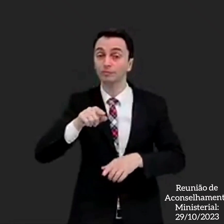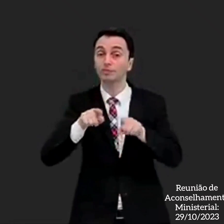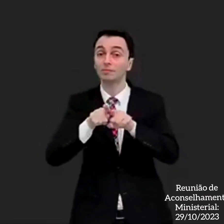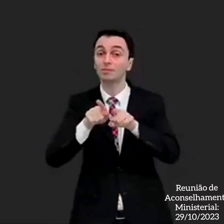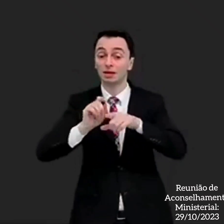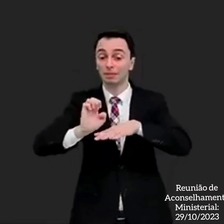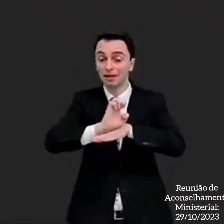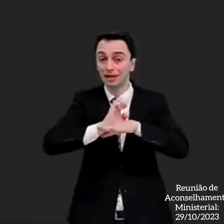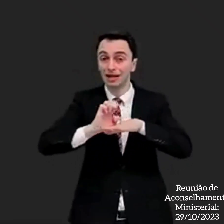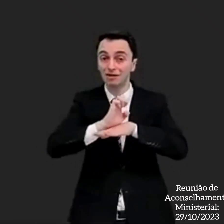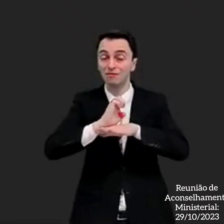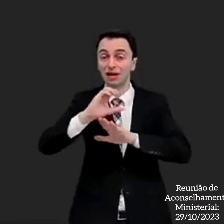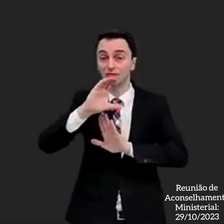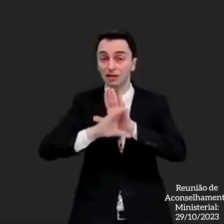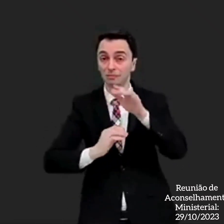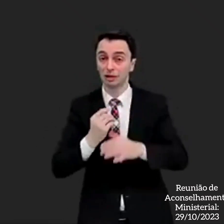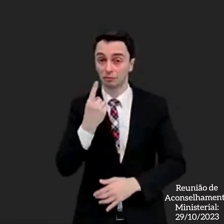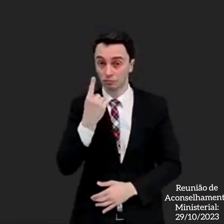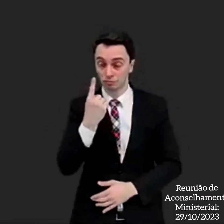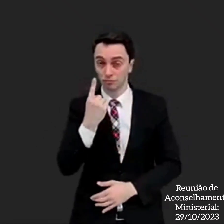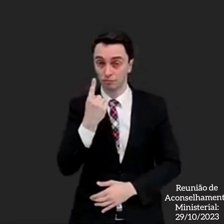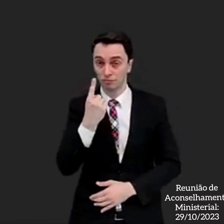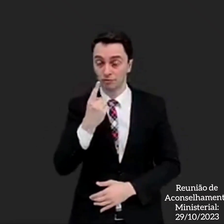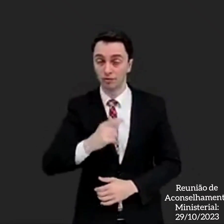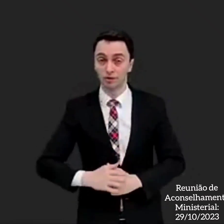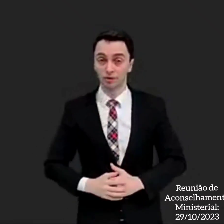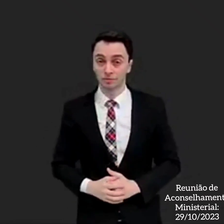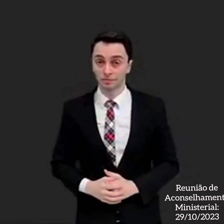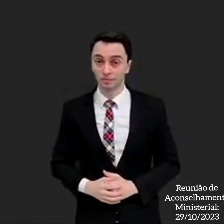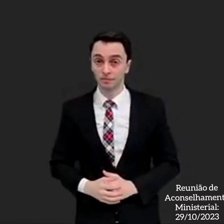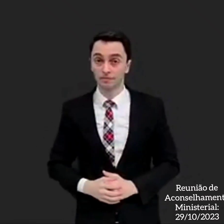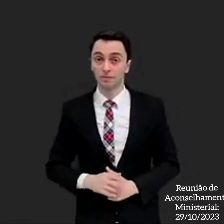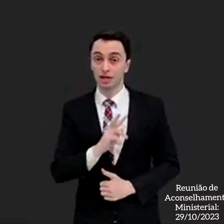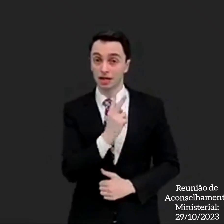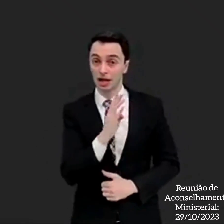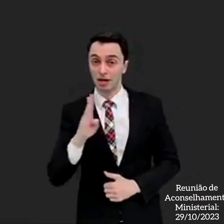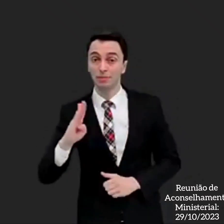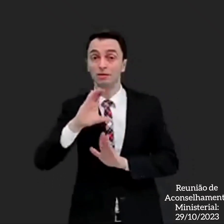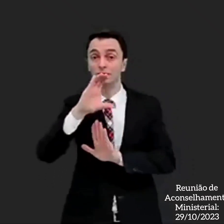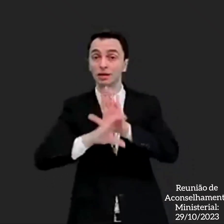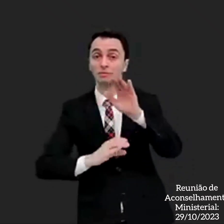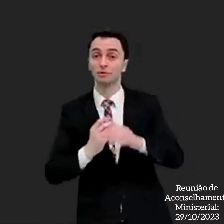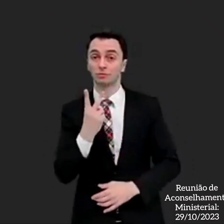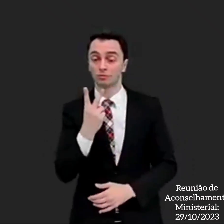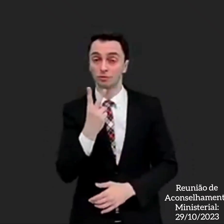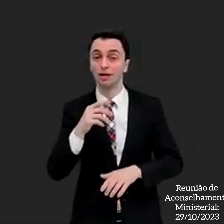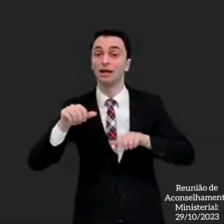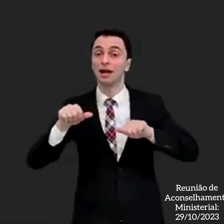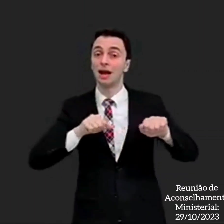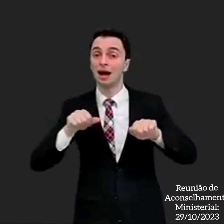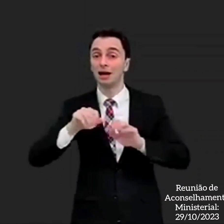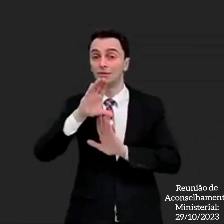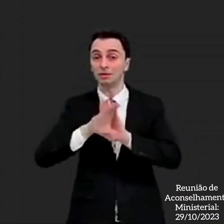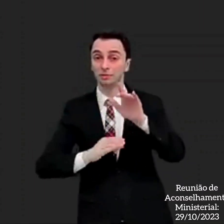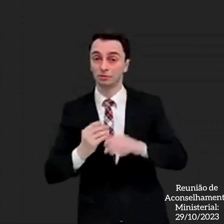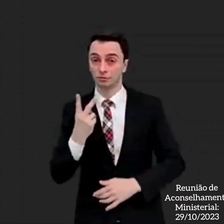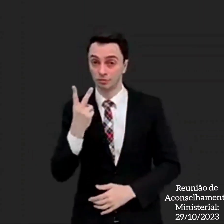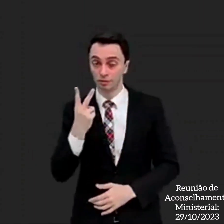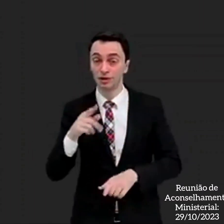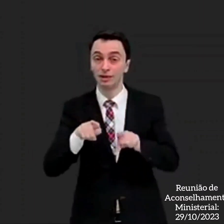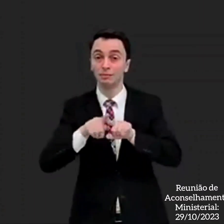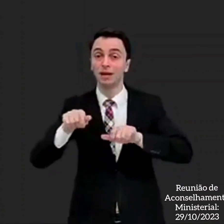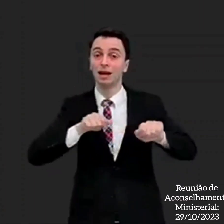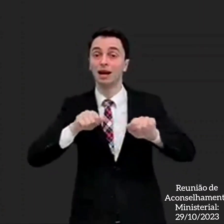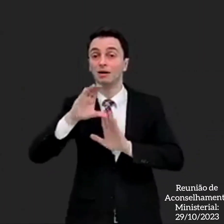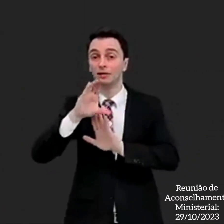Efésios 1, 17 e 4, 8, Hebreus 2, 4, Atos 2, 38, Atos